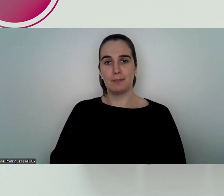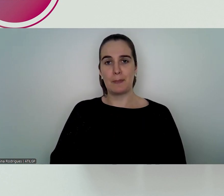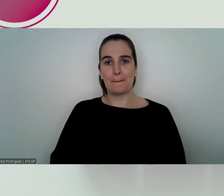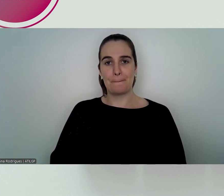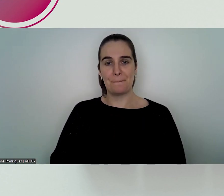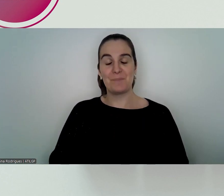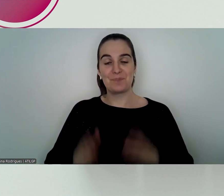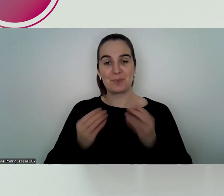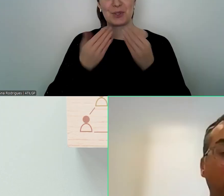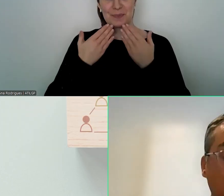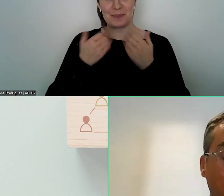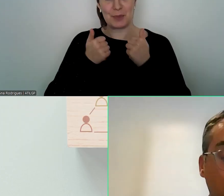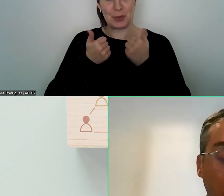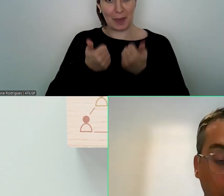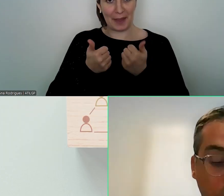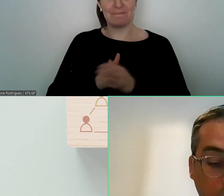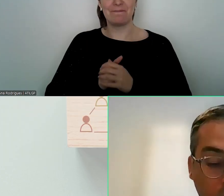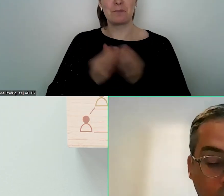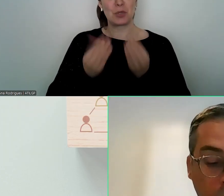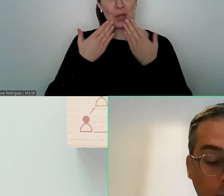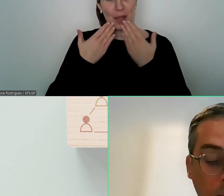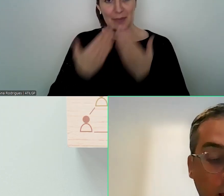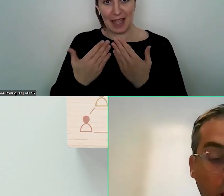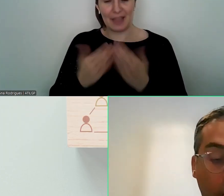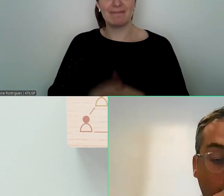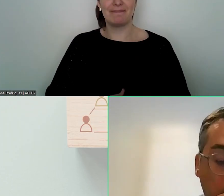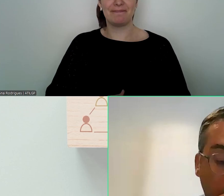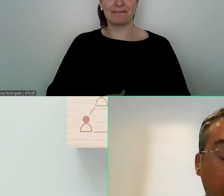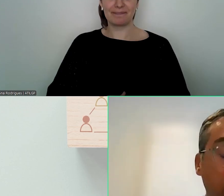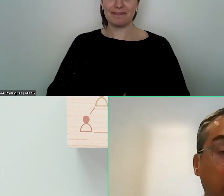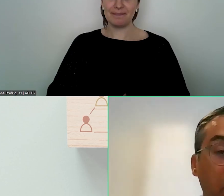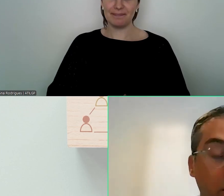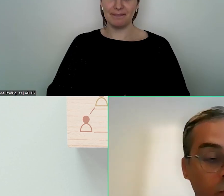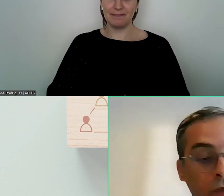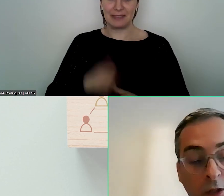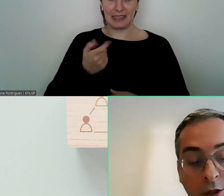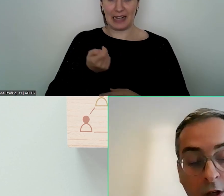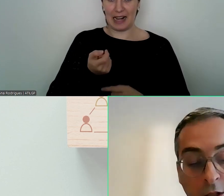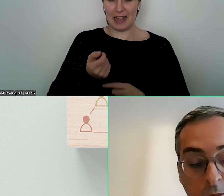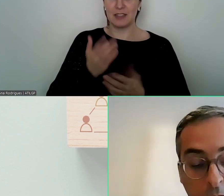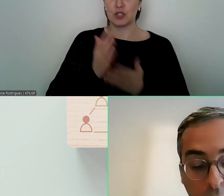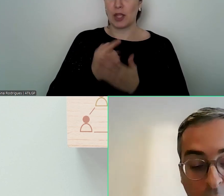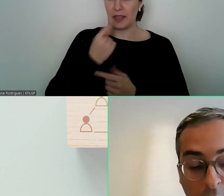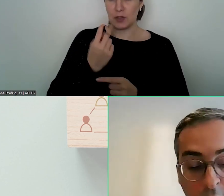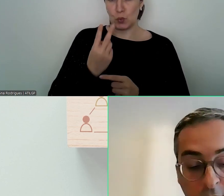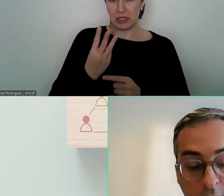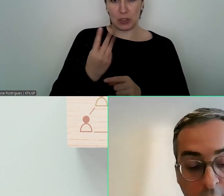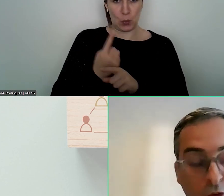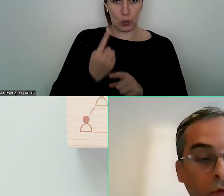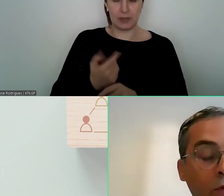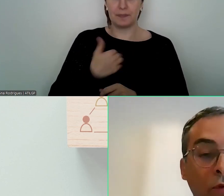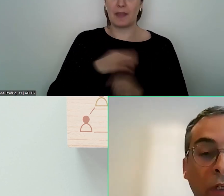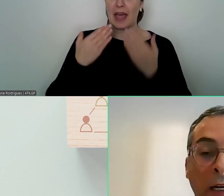Muito bem, senhora professora, muito obrigado. Queria, para fechar, apenas duas ou três notas. Em primeiro lugar, agradecer